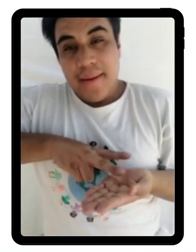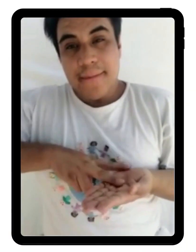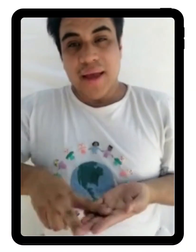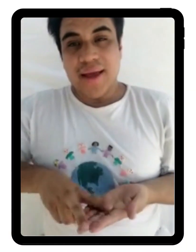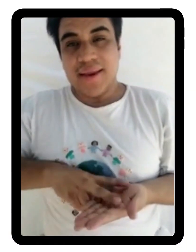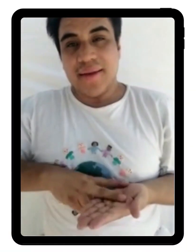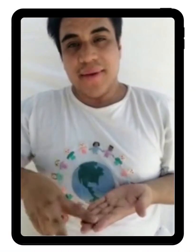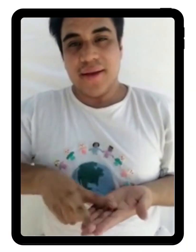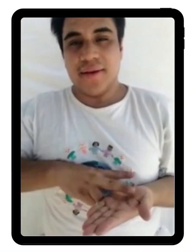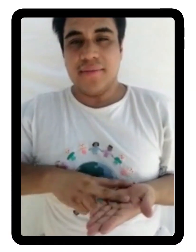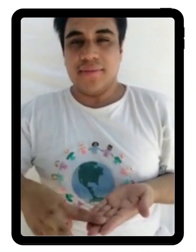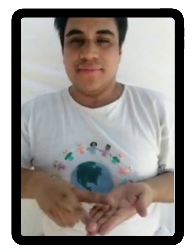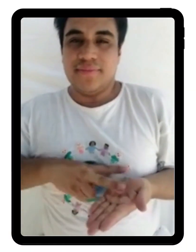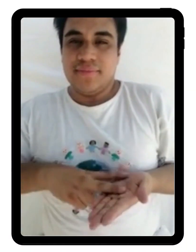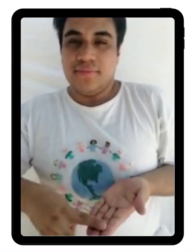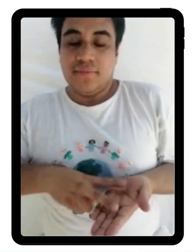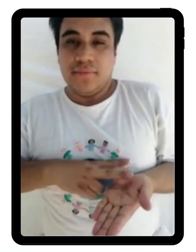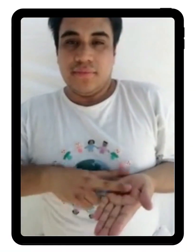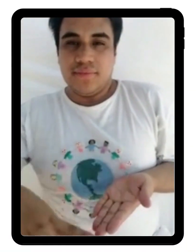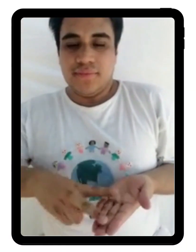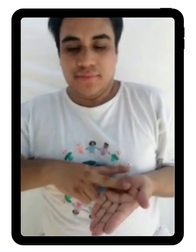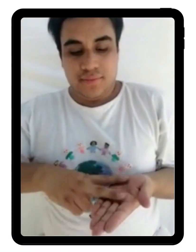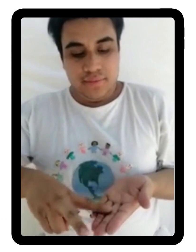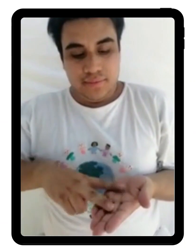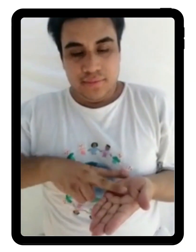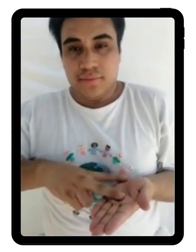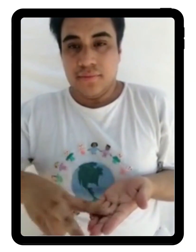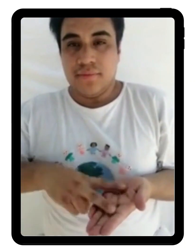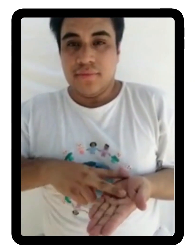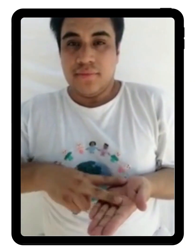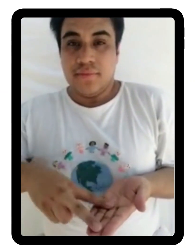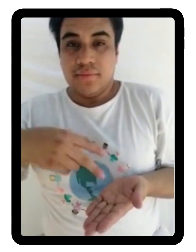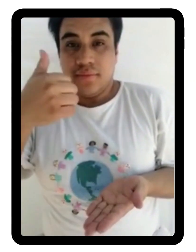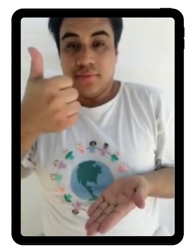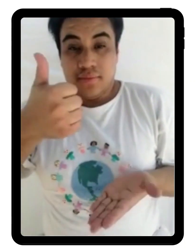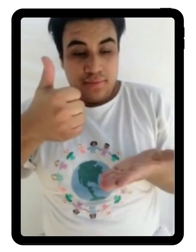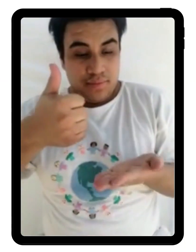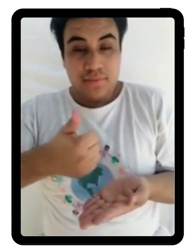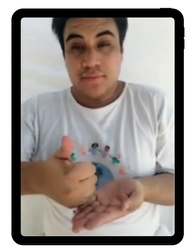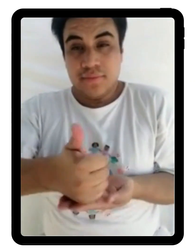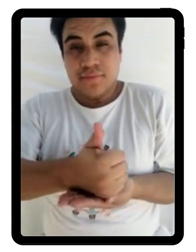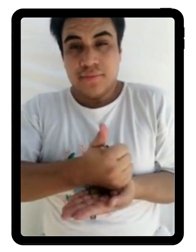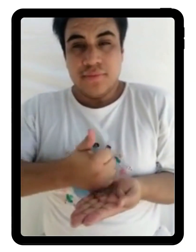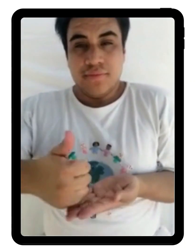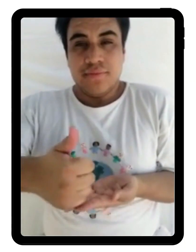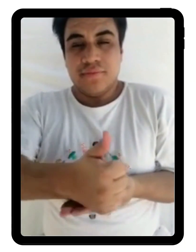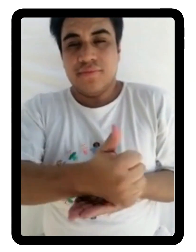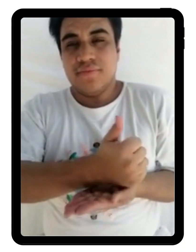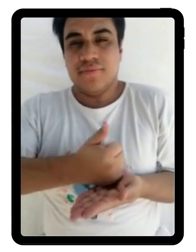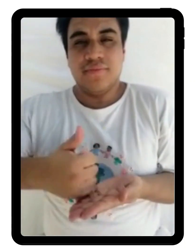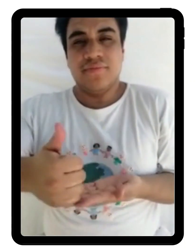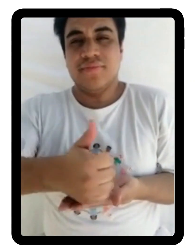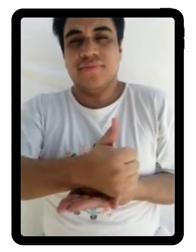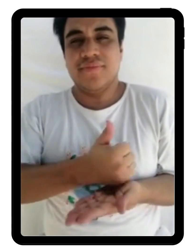Verde, verde, el cocodrilo que muerde se sube a un baúl de